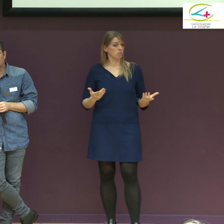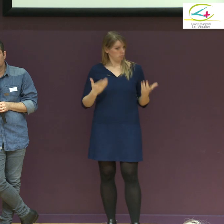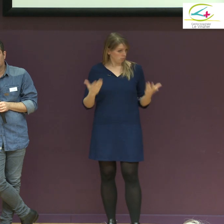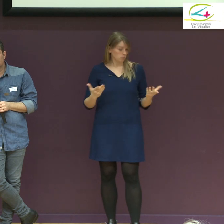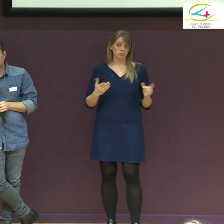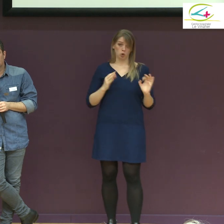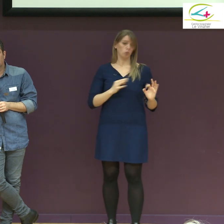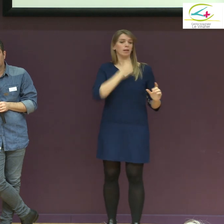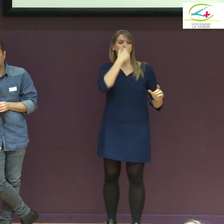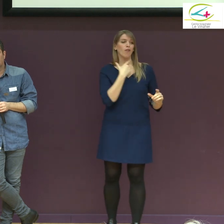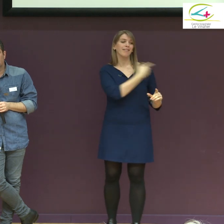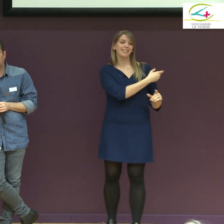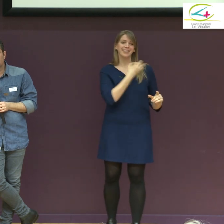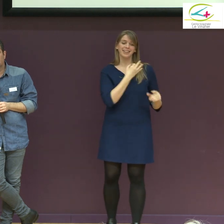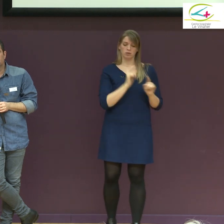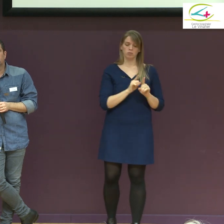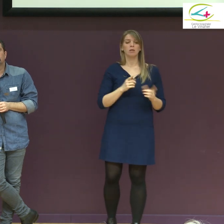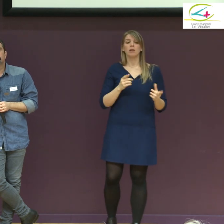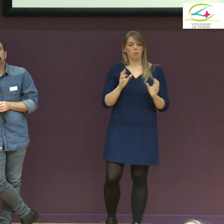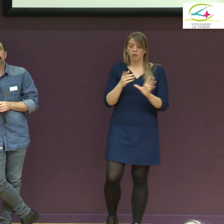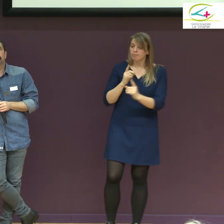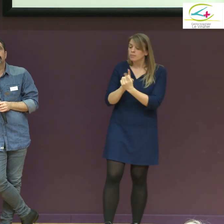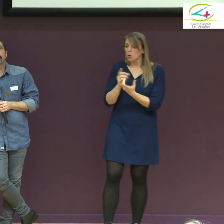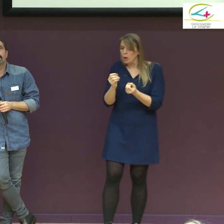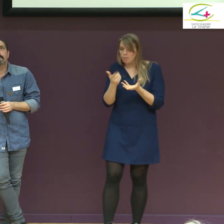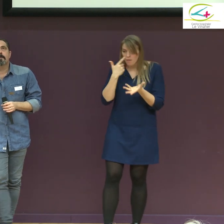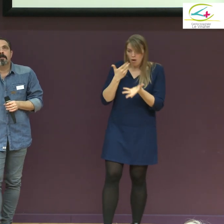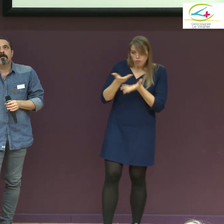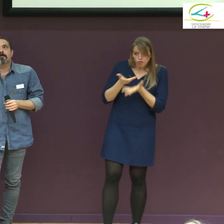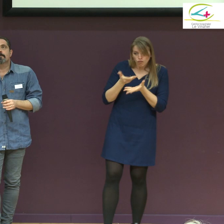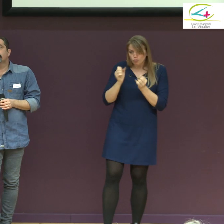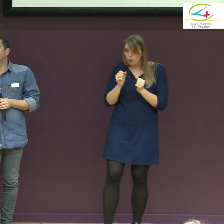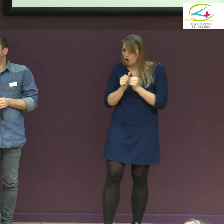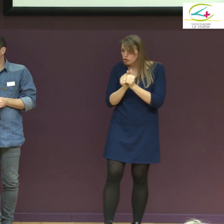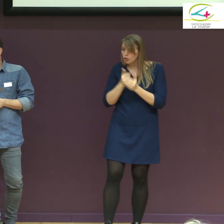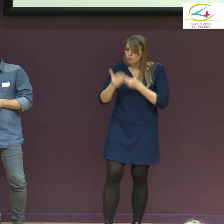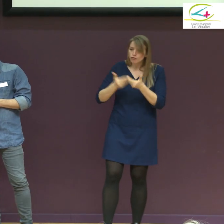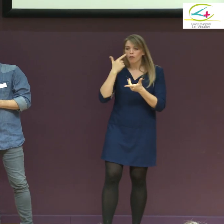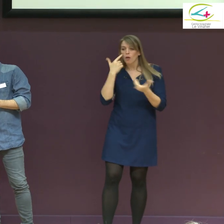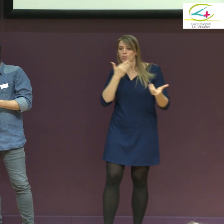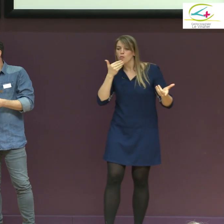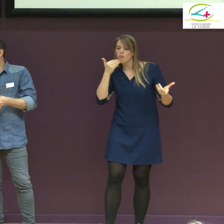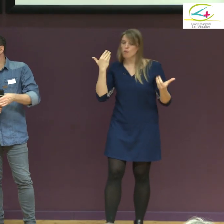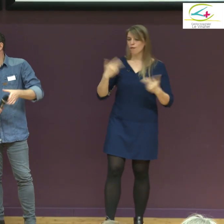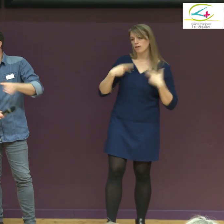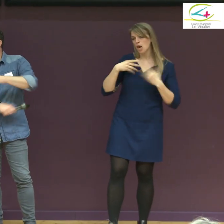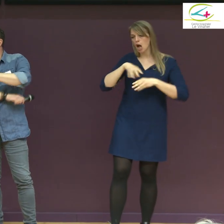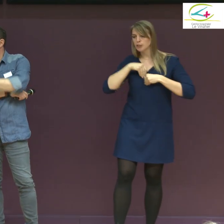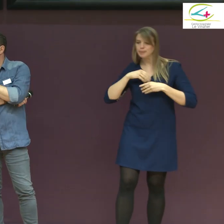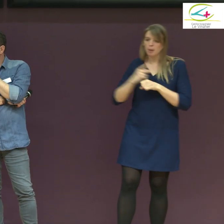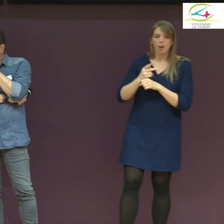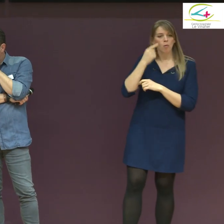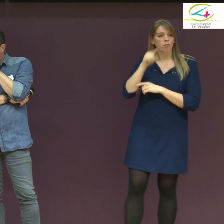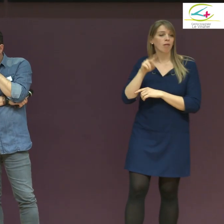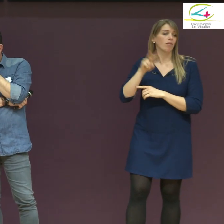dit Christophe, bah, on va déjà voir si ce qu'on peut faire ensemble, si on peut faire en sorte que peut-être vous alliez mieux, que la vie soit un petit peu plus vivable. Il se trouvait qu'il